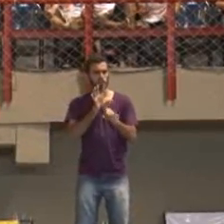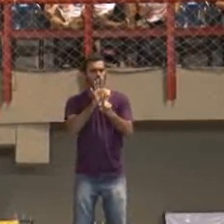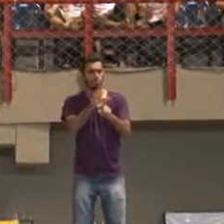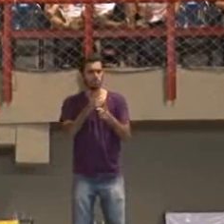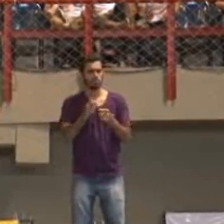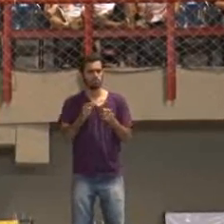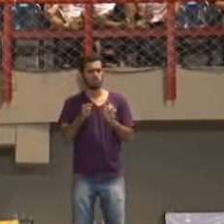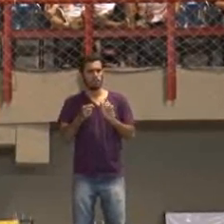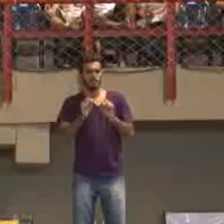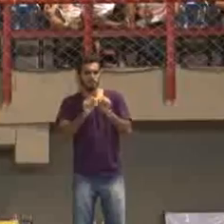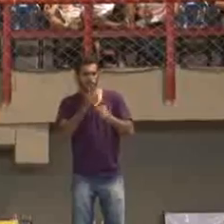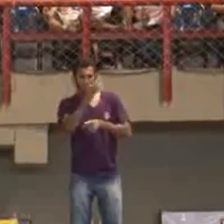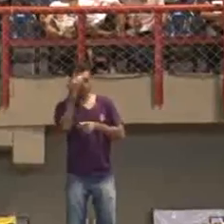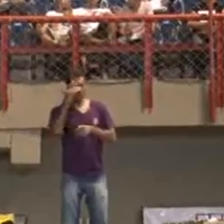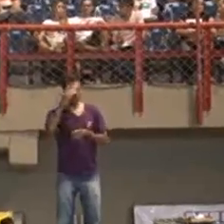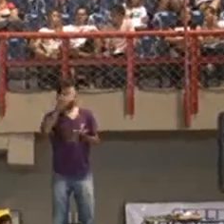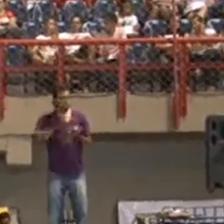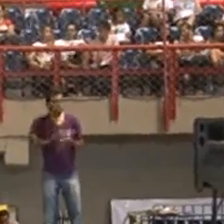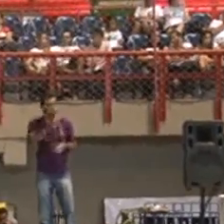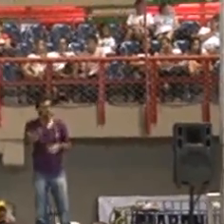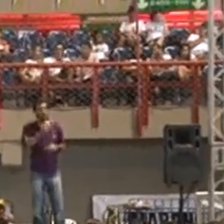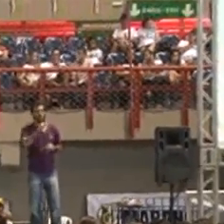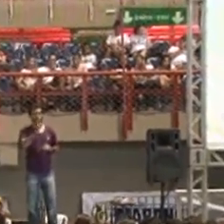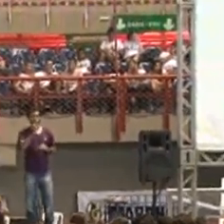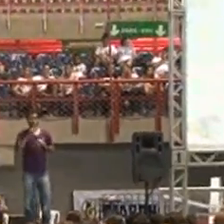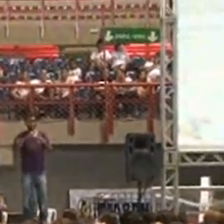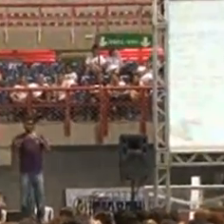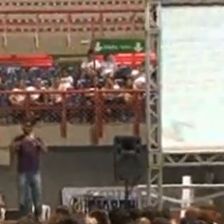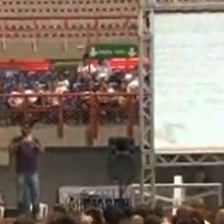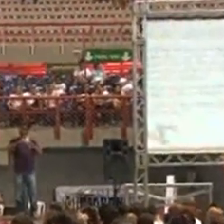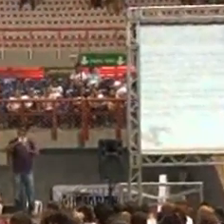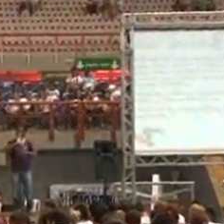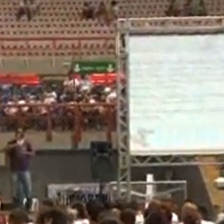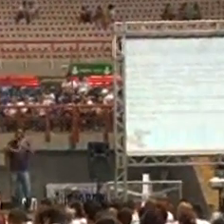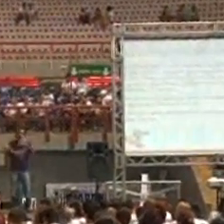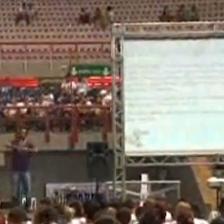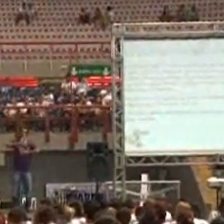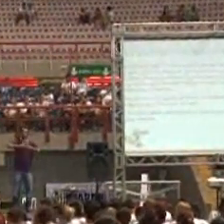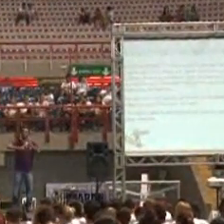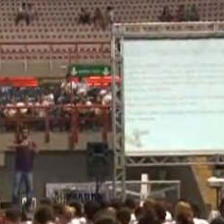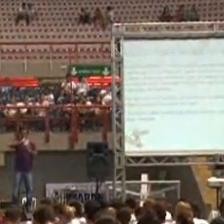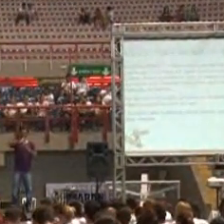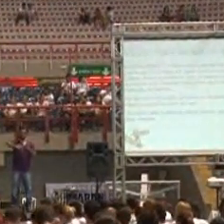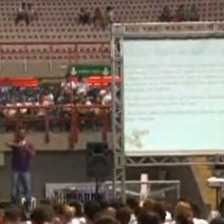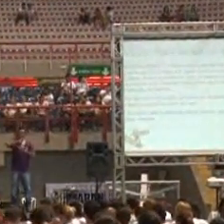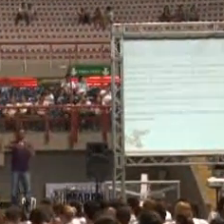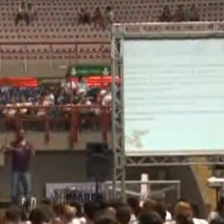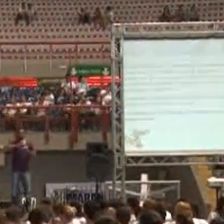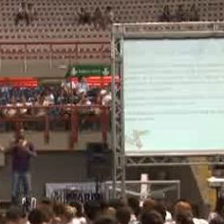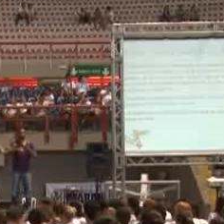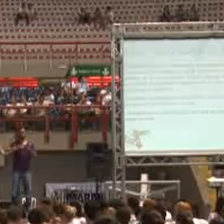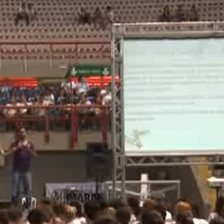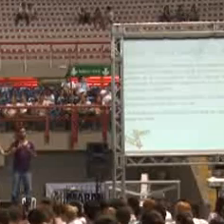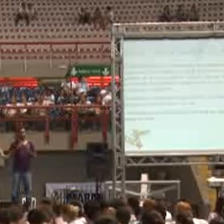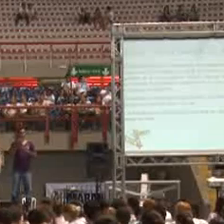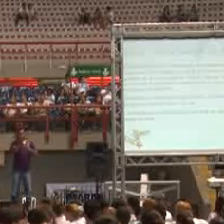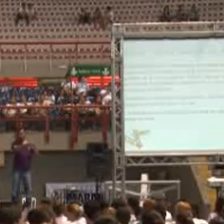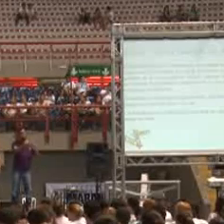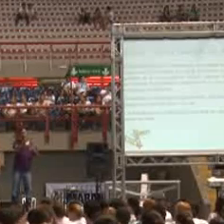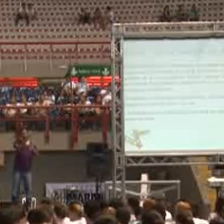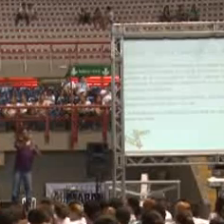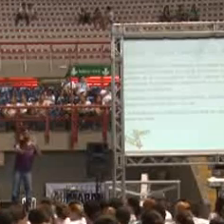misturar raciocínio lógico com religião não funciona, chega rimou, ó, na redação.